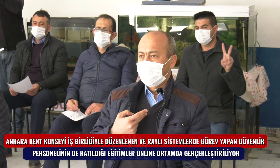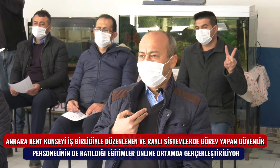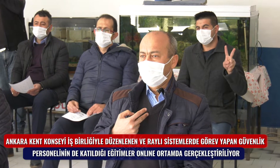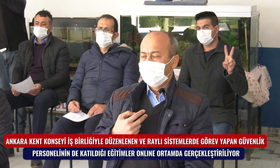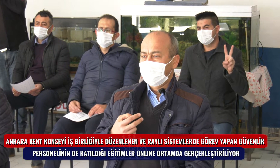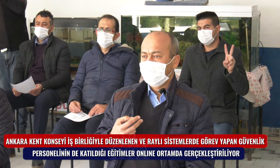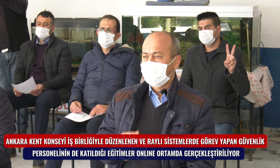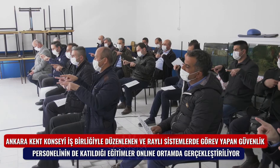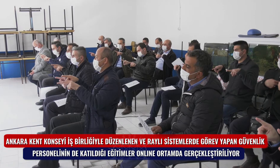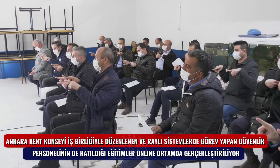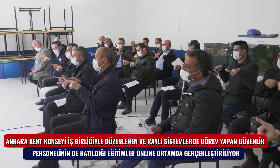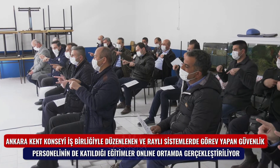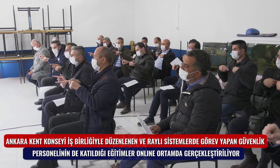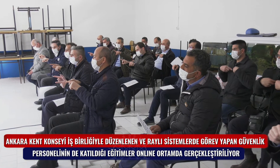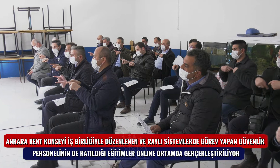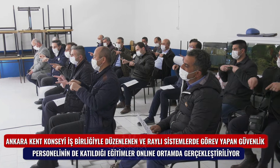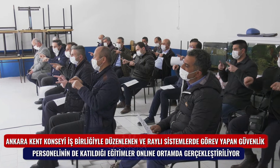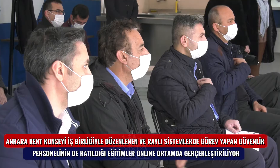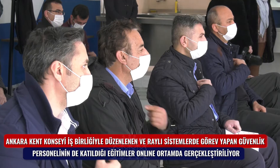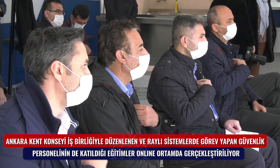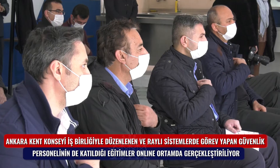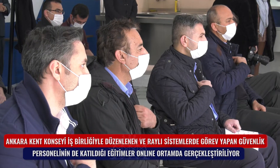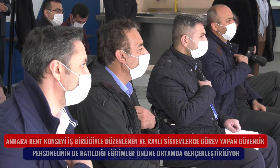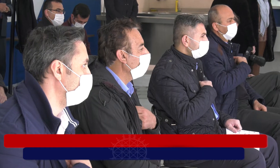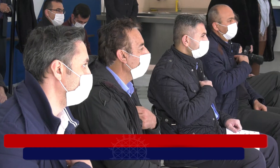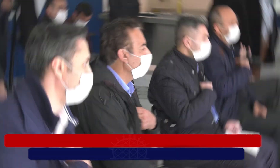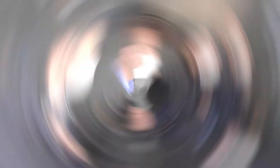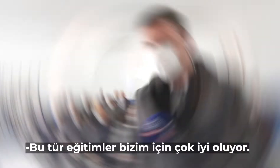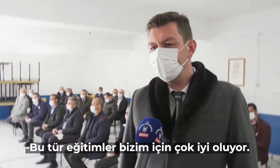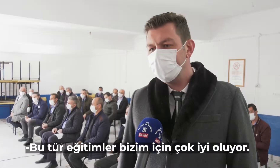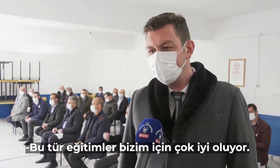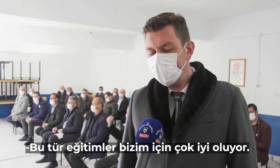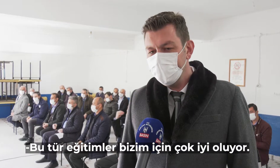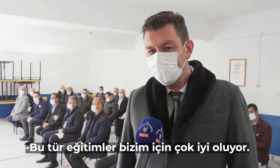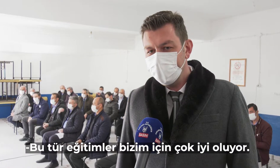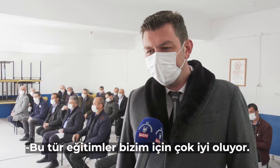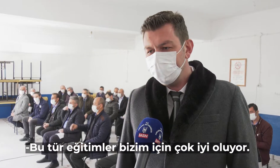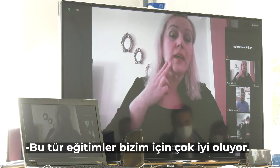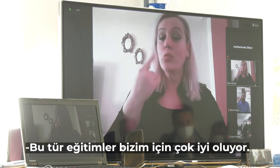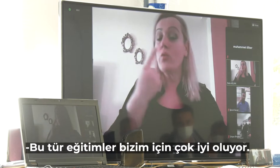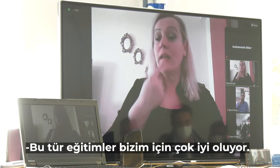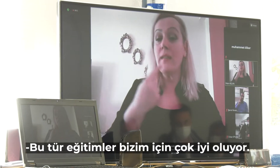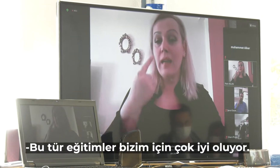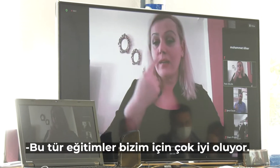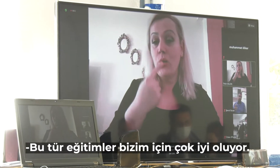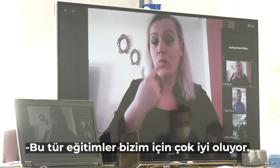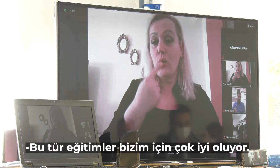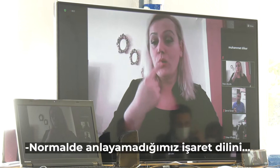demek istediğimiz benim yanımdayım. Biz, ben işareti nasıl gösteriyor? Ben... Bu tür eğitimler bizim için çok iyi oluyor.